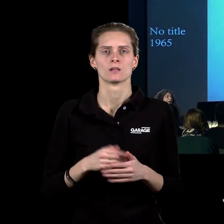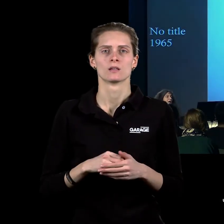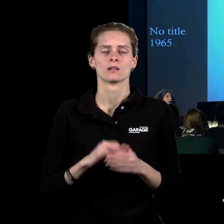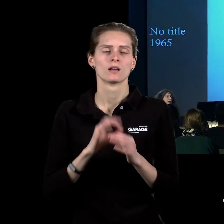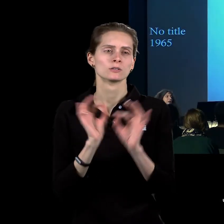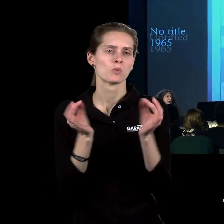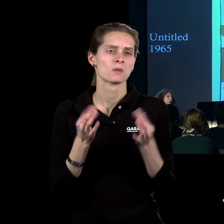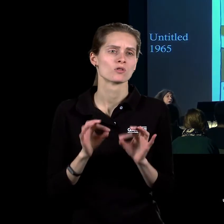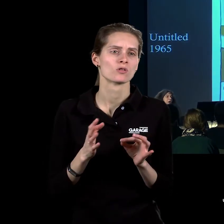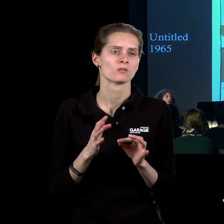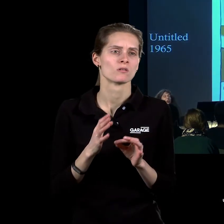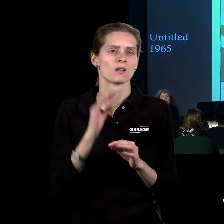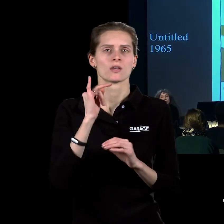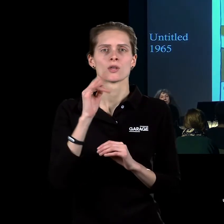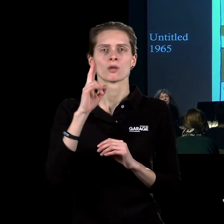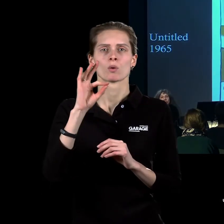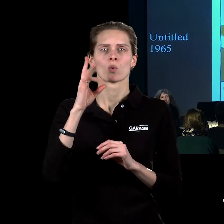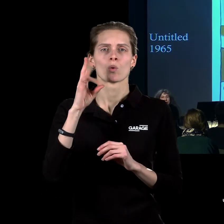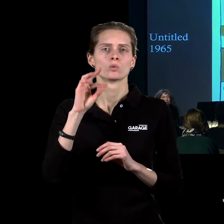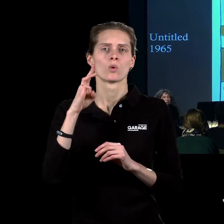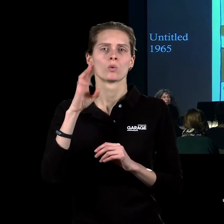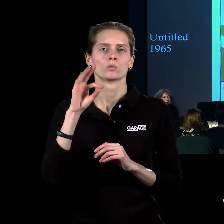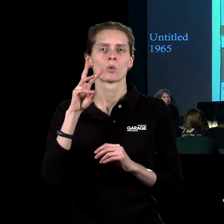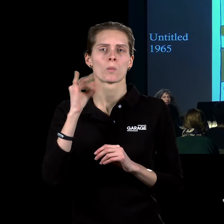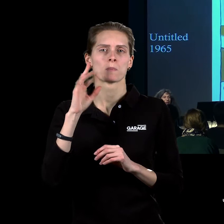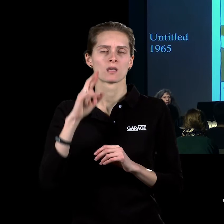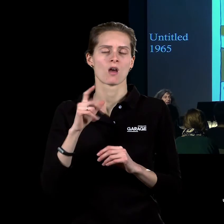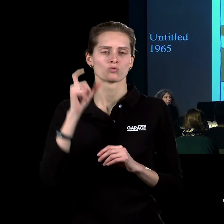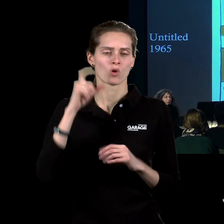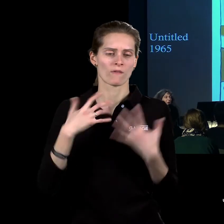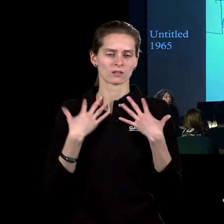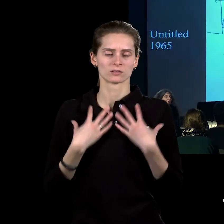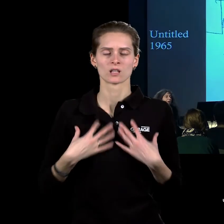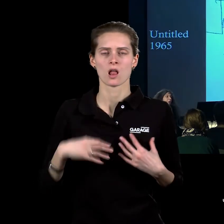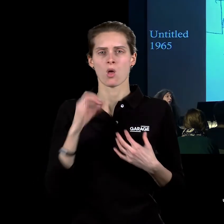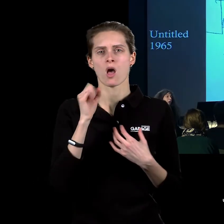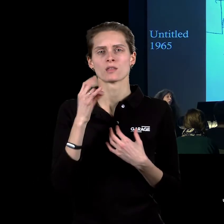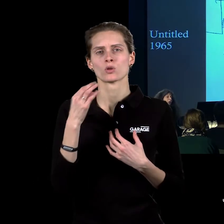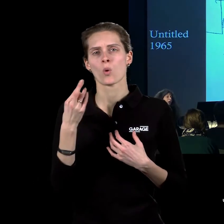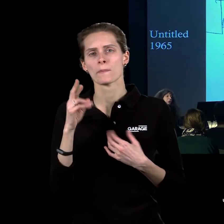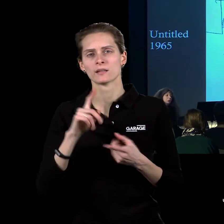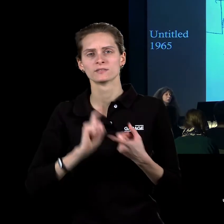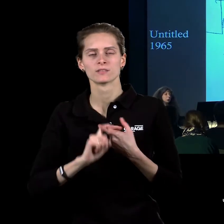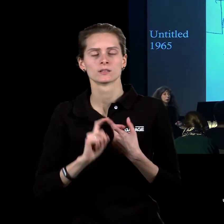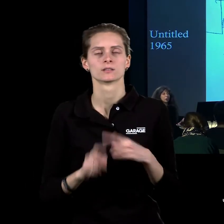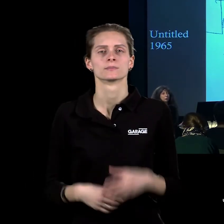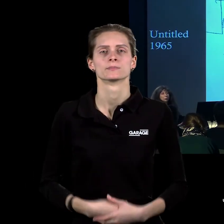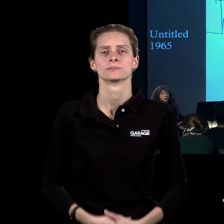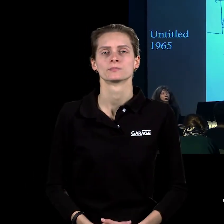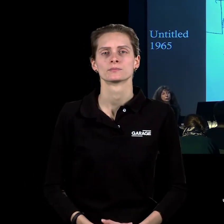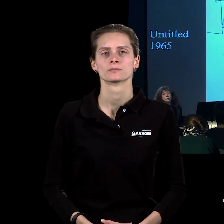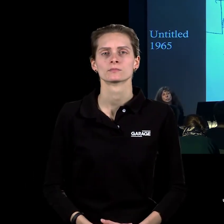изображениям, и к анатомии, к человеческому телу. То есть это такие, очевидно, какие-то некие анатомические схемы, которые